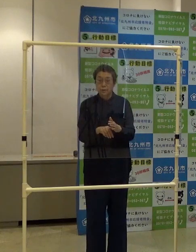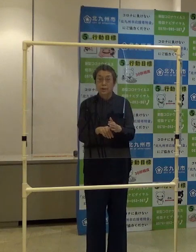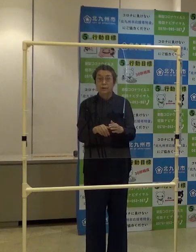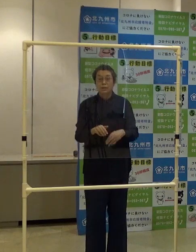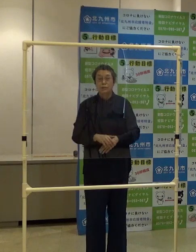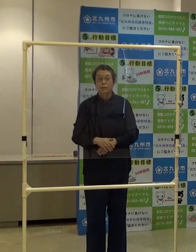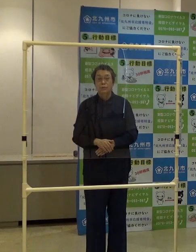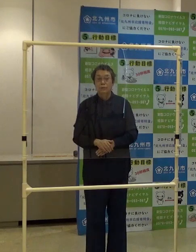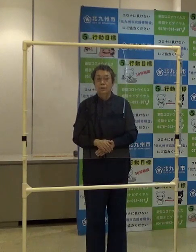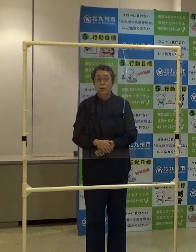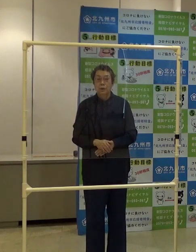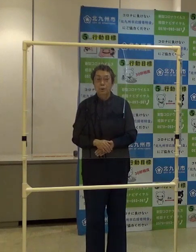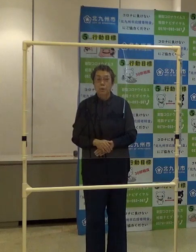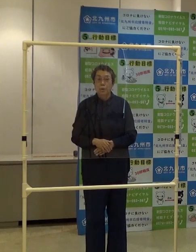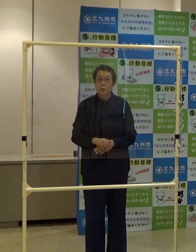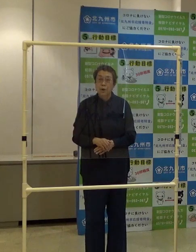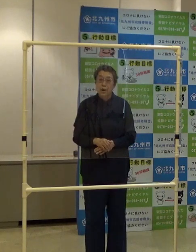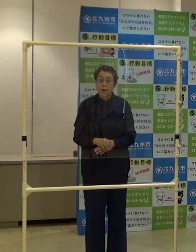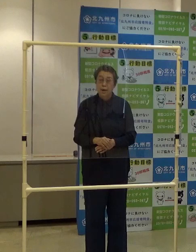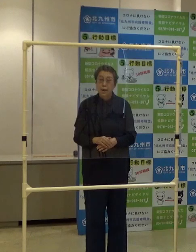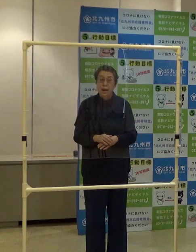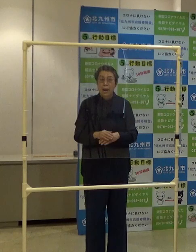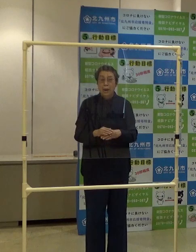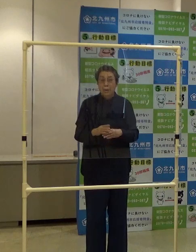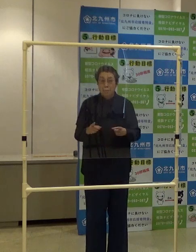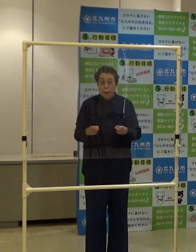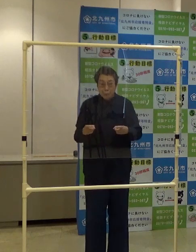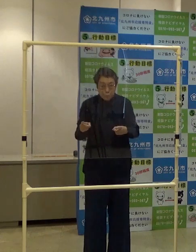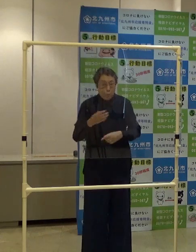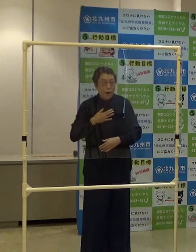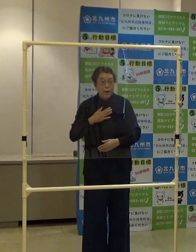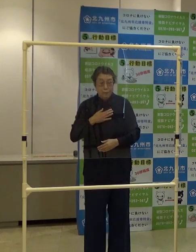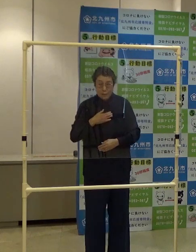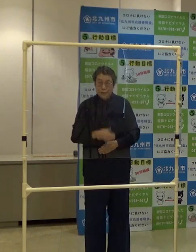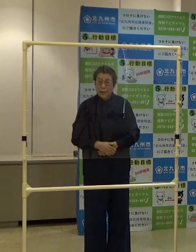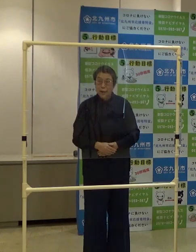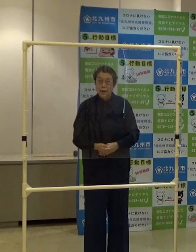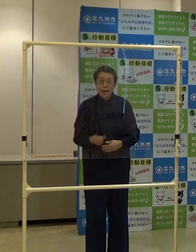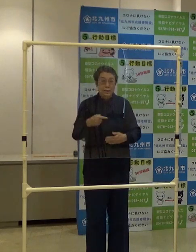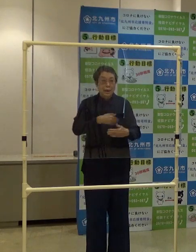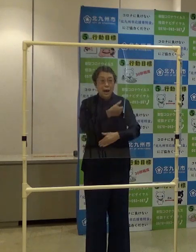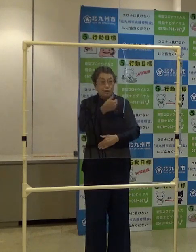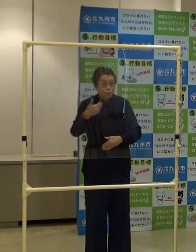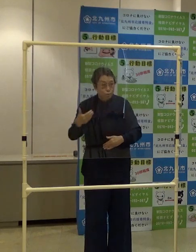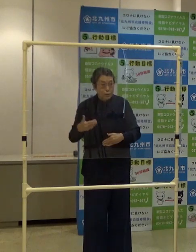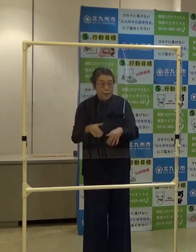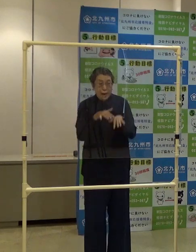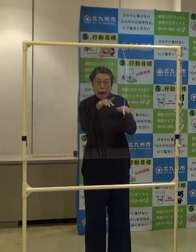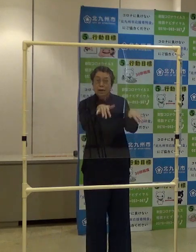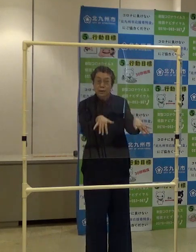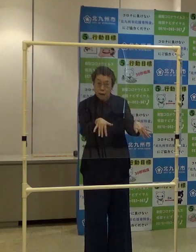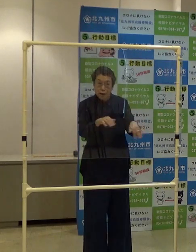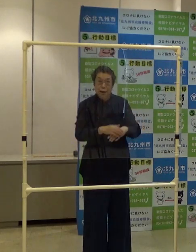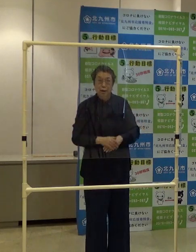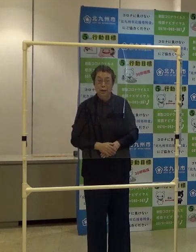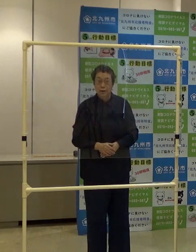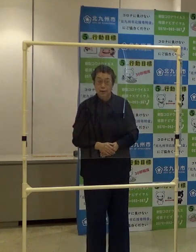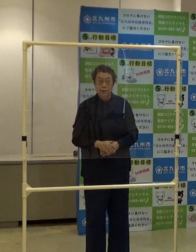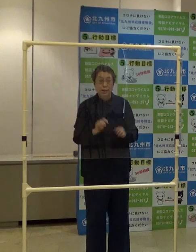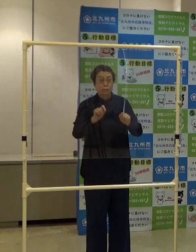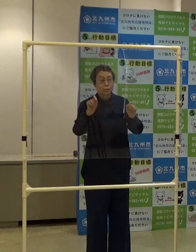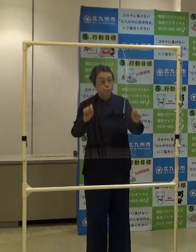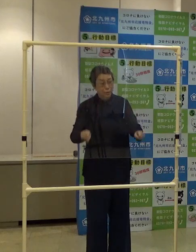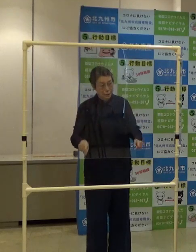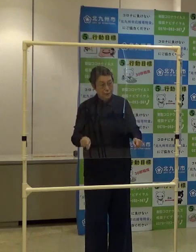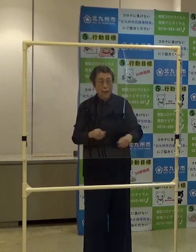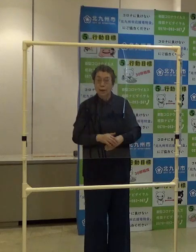思うんですけど、その内水氾濫に関しての破綻は今中川市と神田町しかシミュレーションし